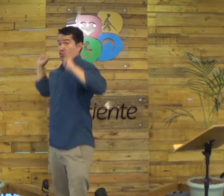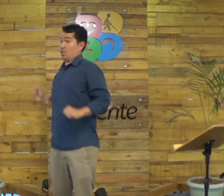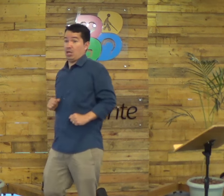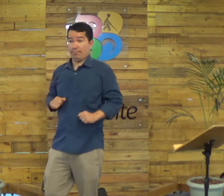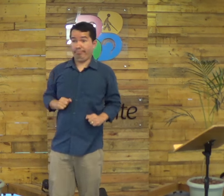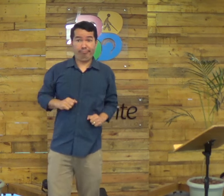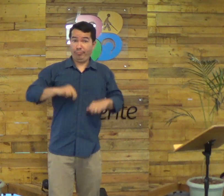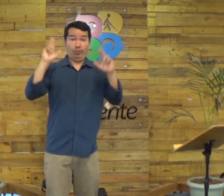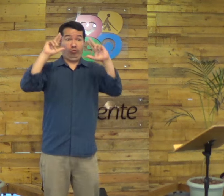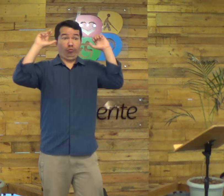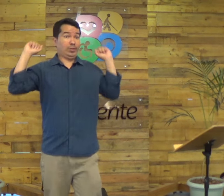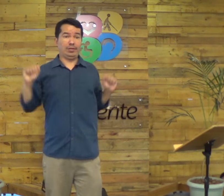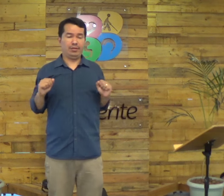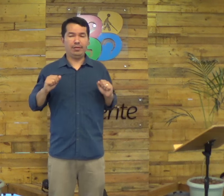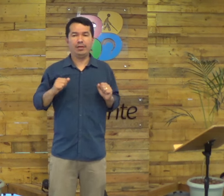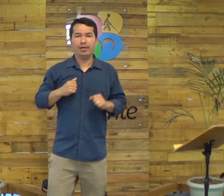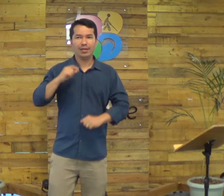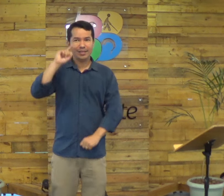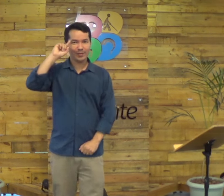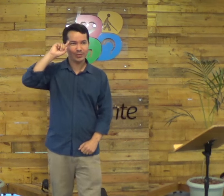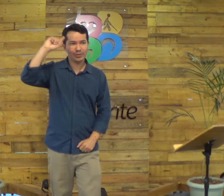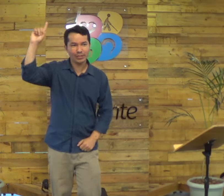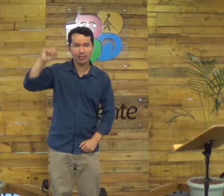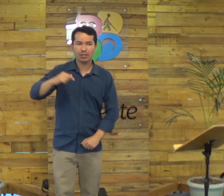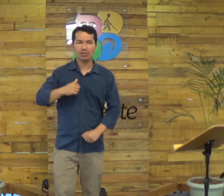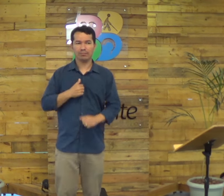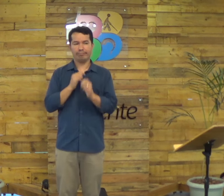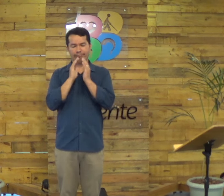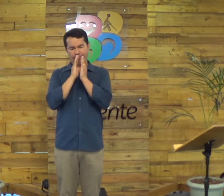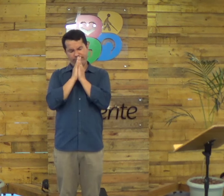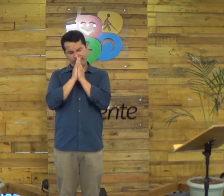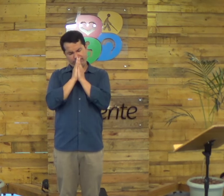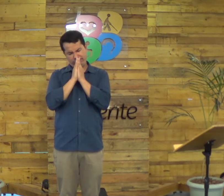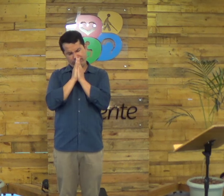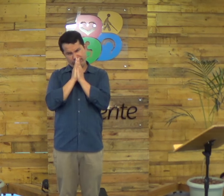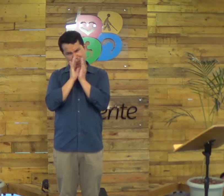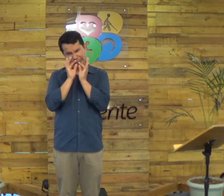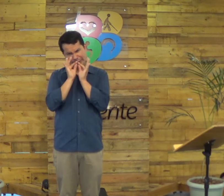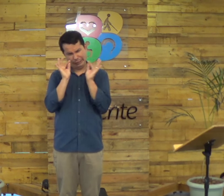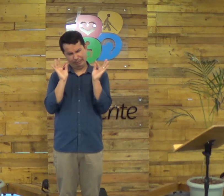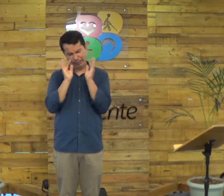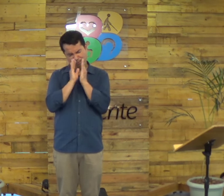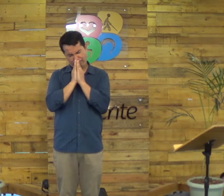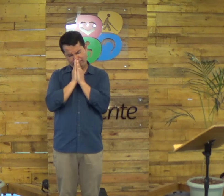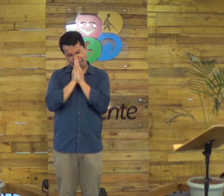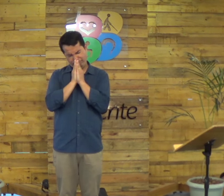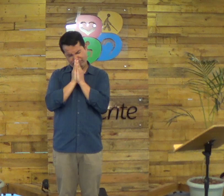nunca mesmo, nunca, aí um dia, eu estava orando, mas são muito simples,